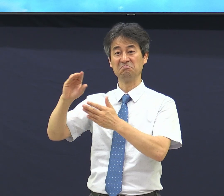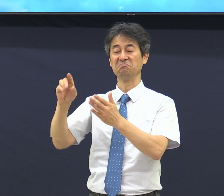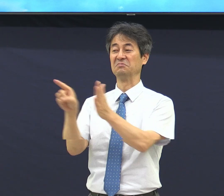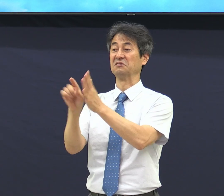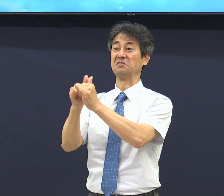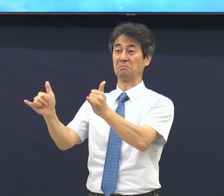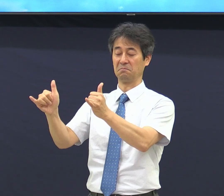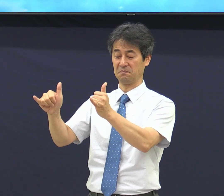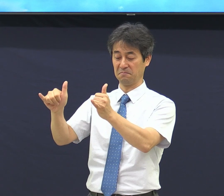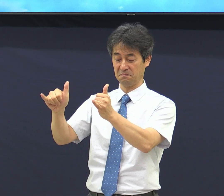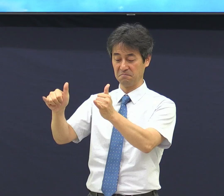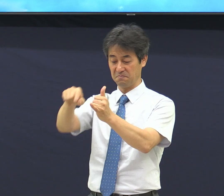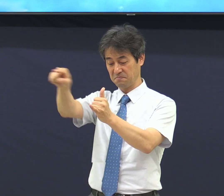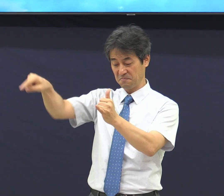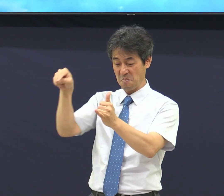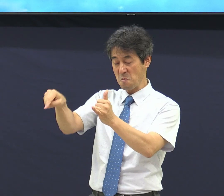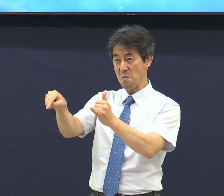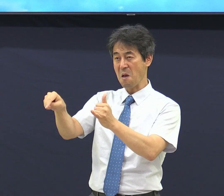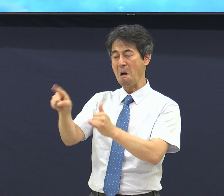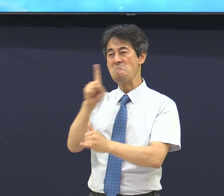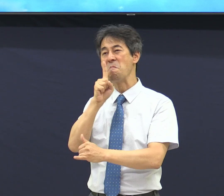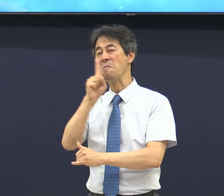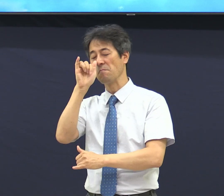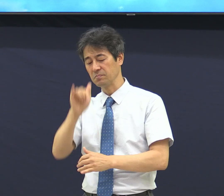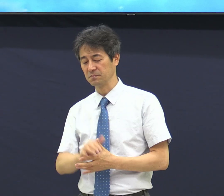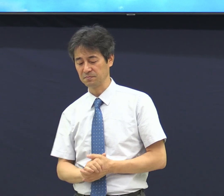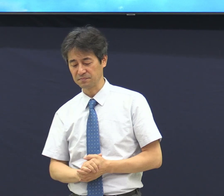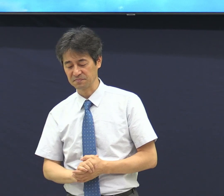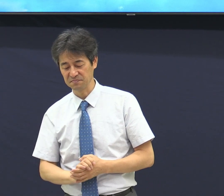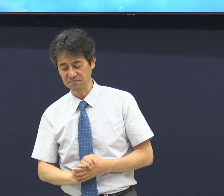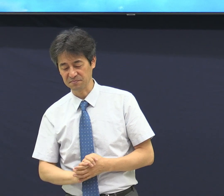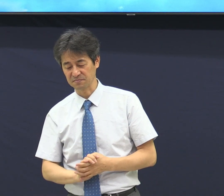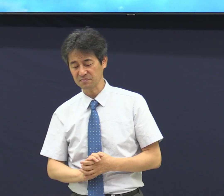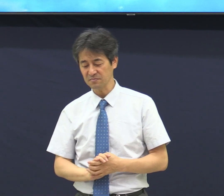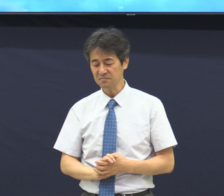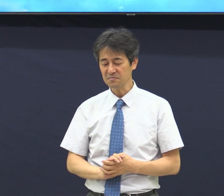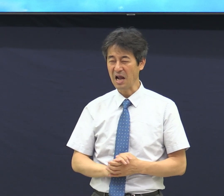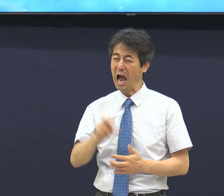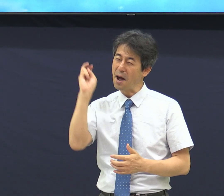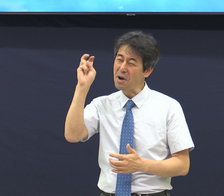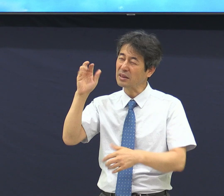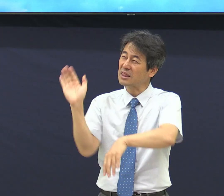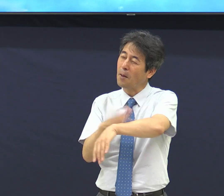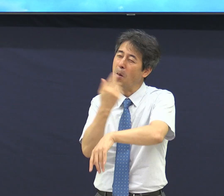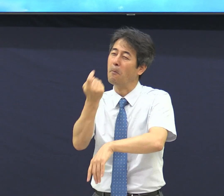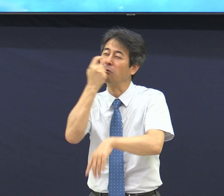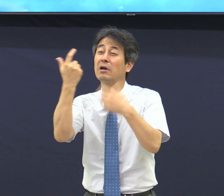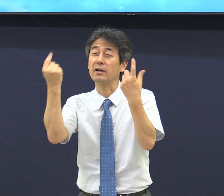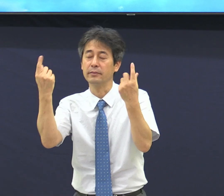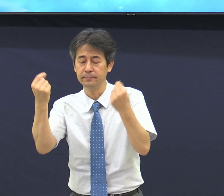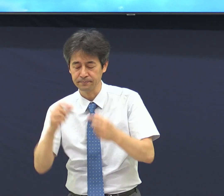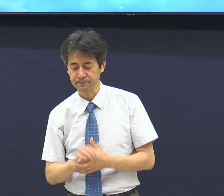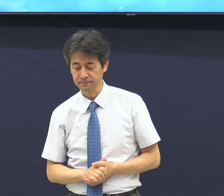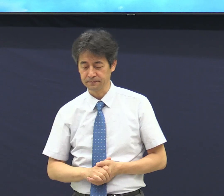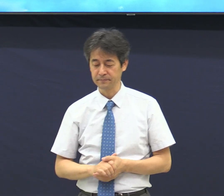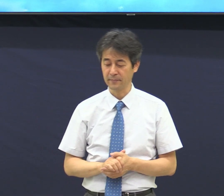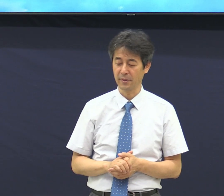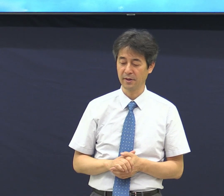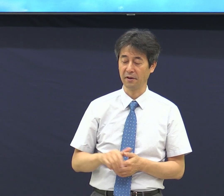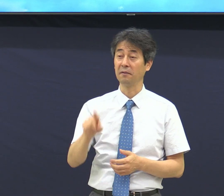교회를 다니면서 믿는다고 하는 사람 중에 말하고 있습니다. 아마도 잘못